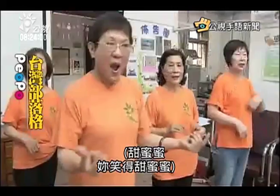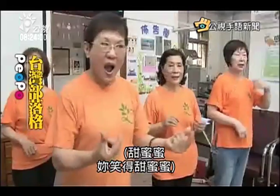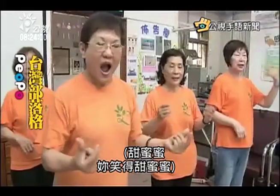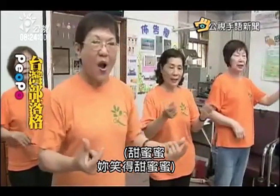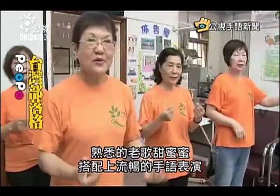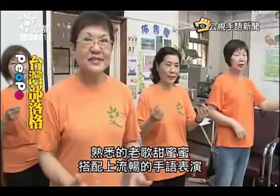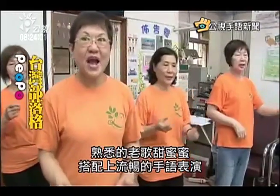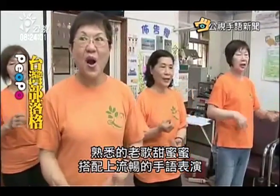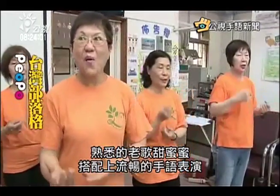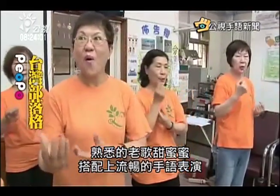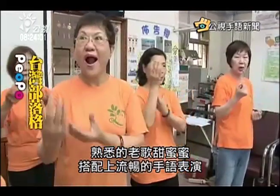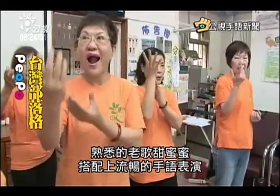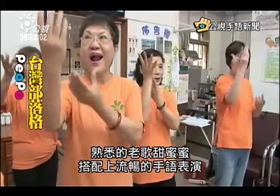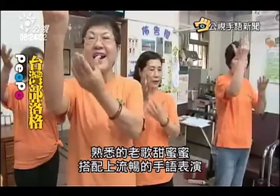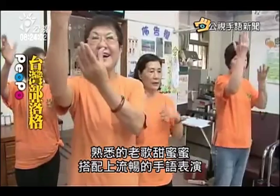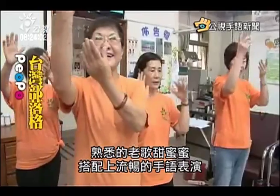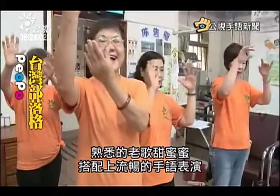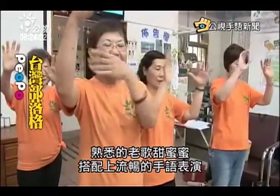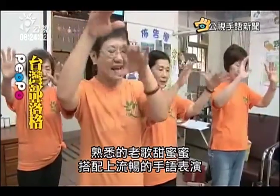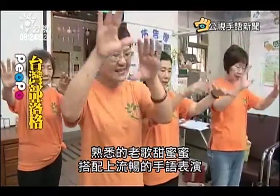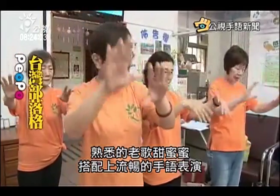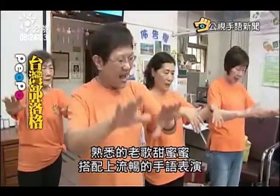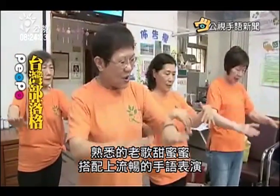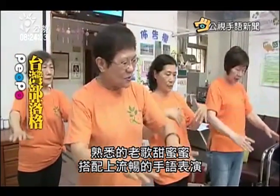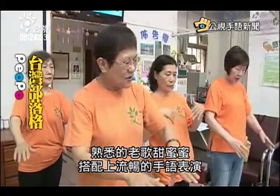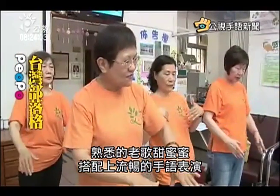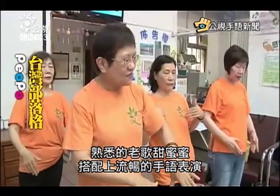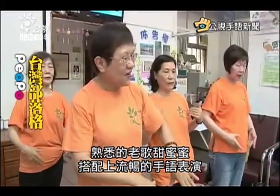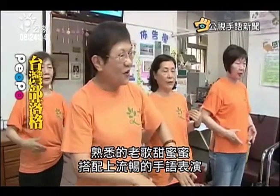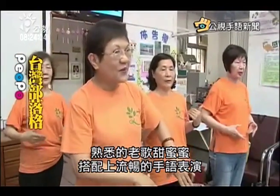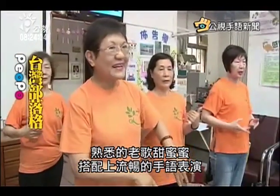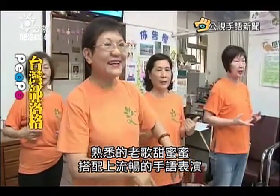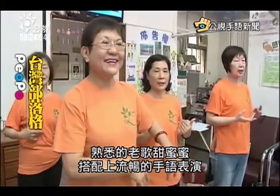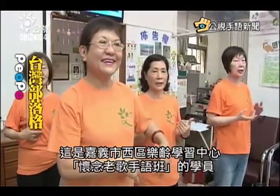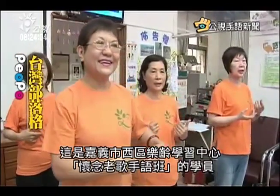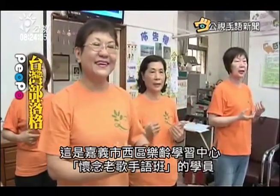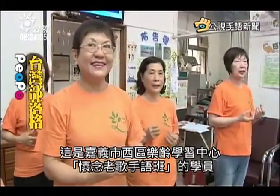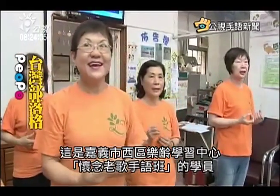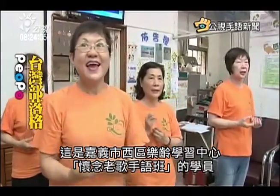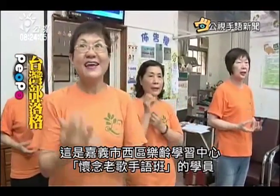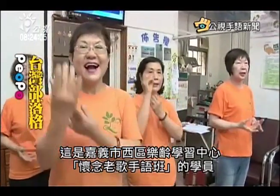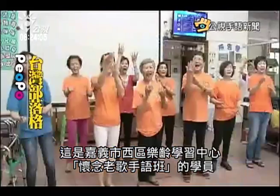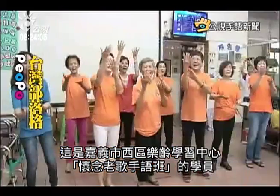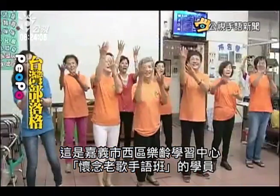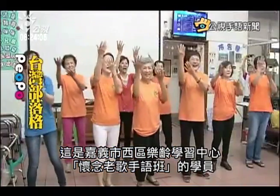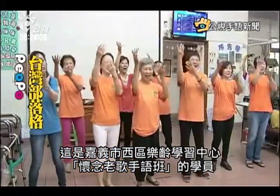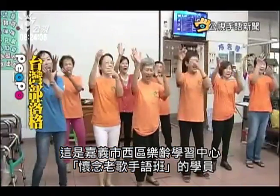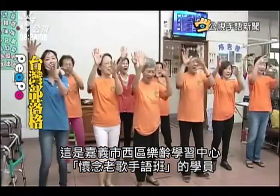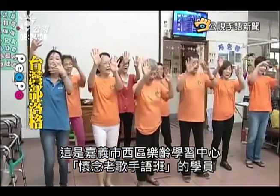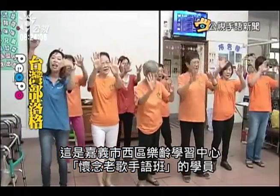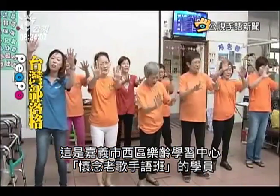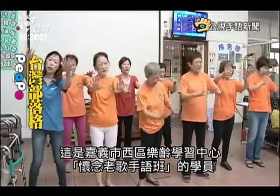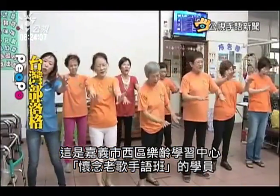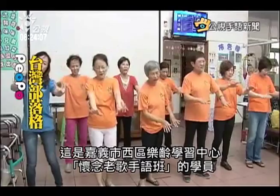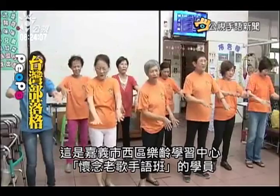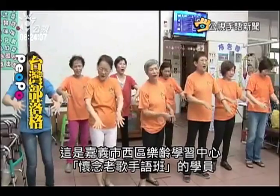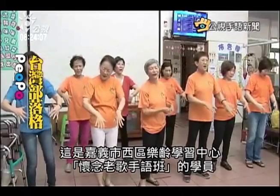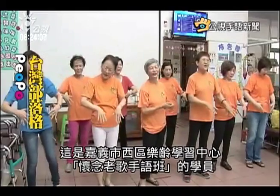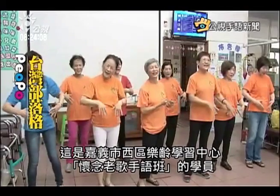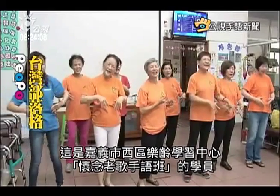熟悉的老歌《甜蜜蜜》搭配上流畅的手语表演，这是嘉义市西区乐龄学习中心怀念老歌手语班的